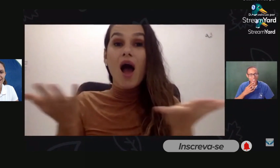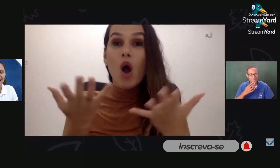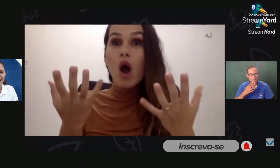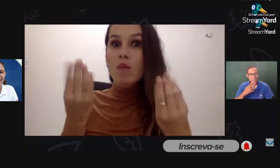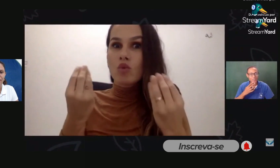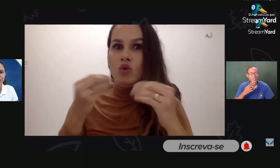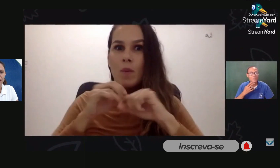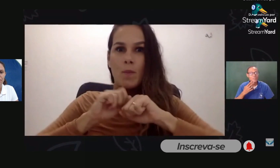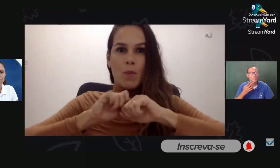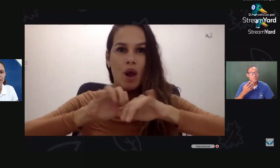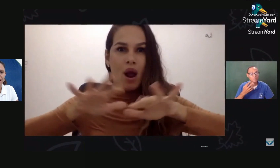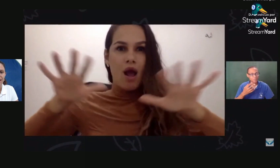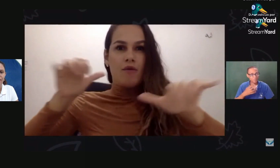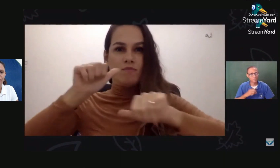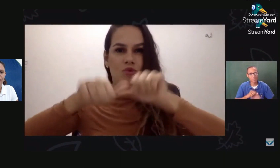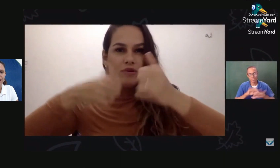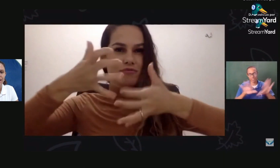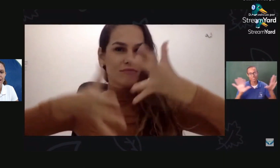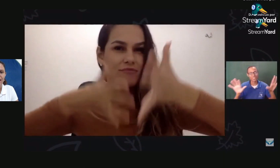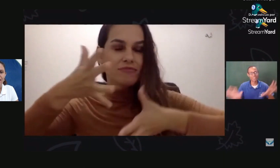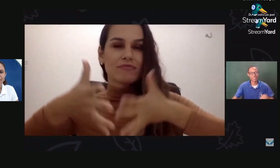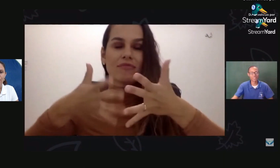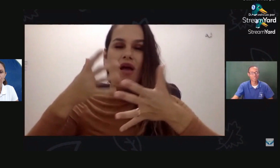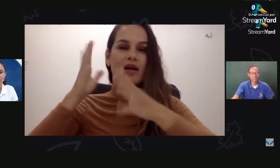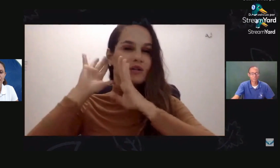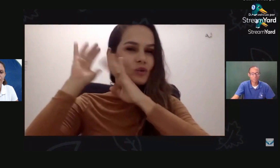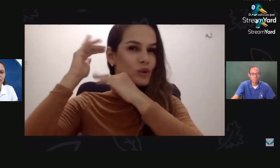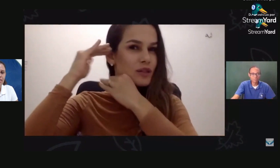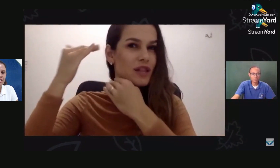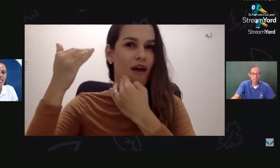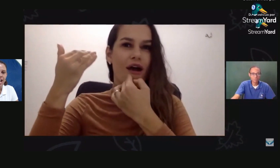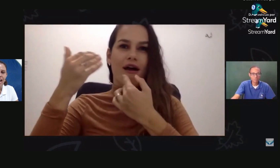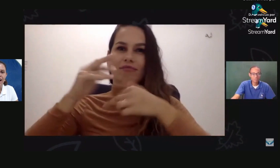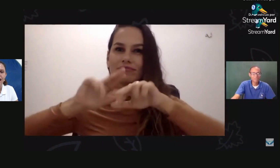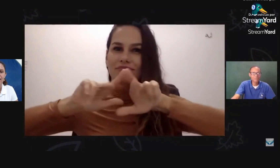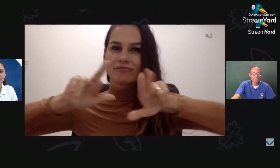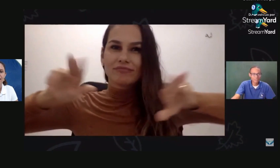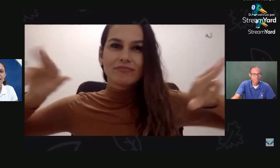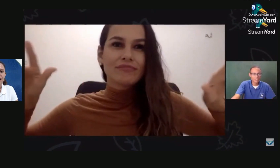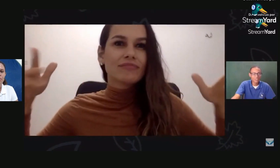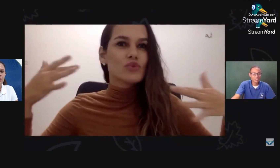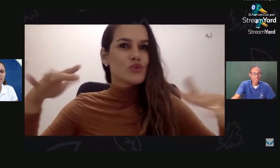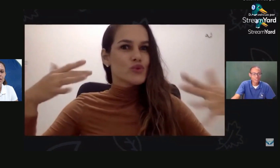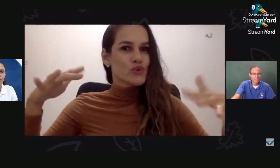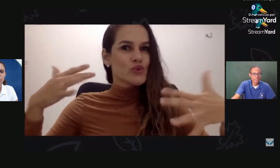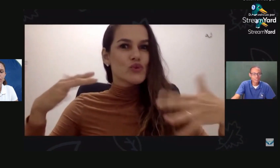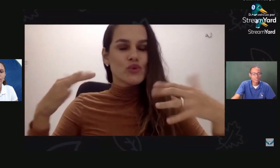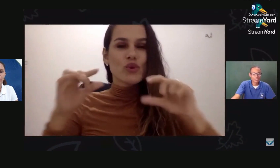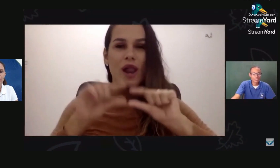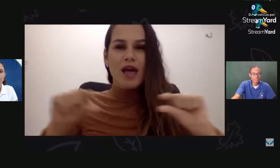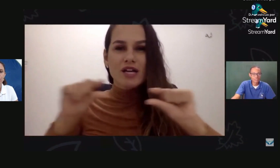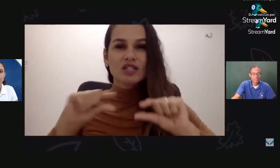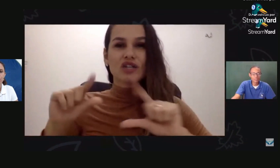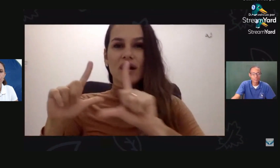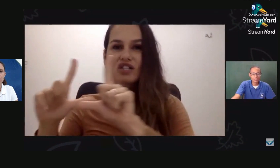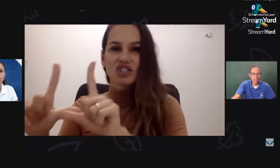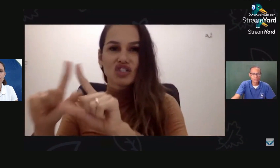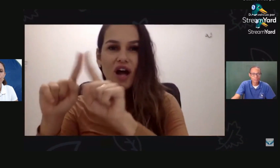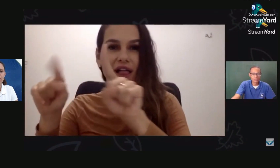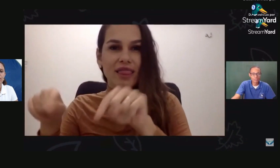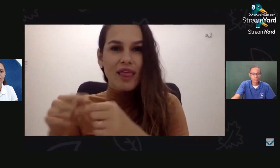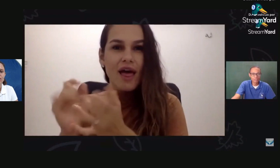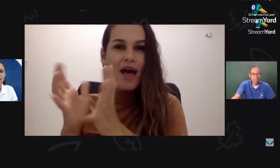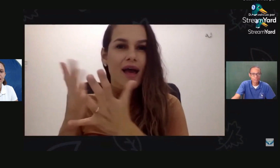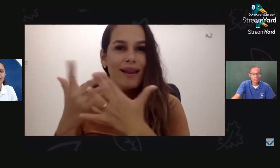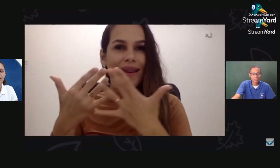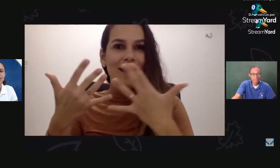depois, quando ele me vê agora, né, utilizando língua de sinais, mostrando meu protagonismo surdo,